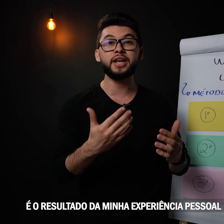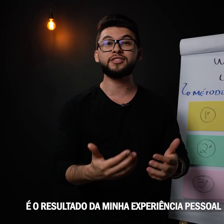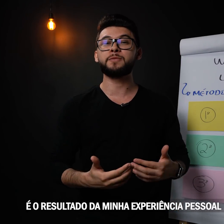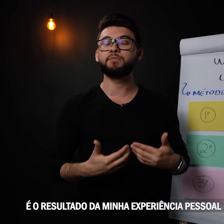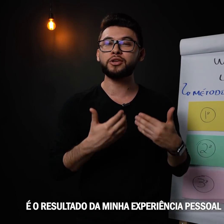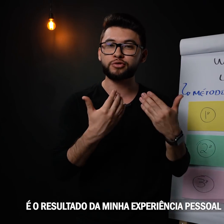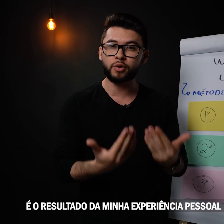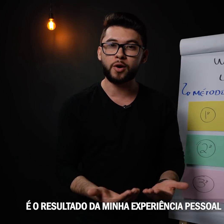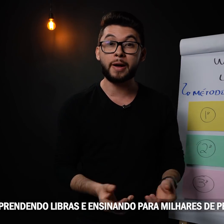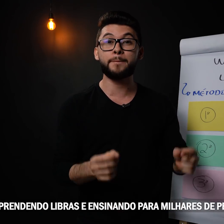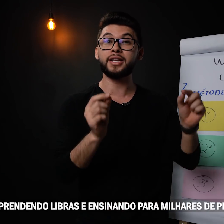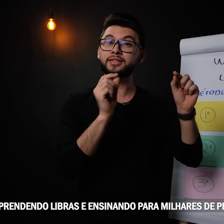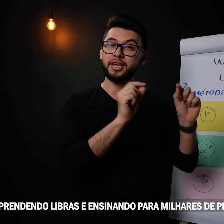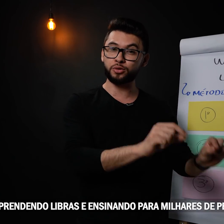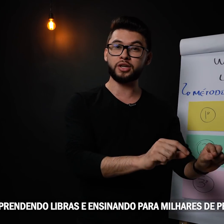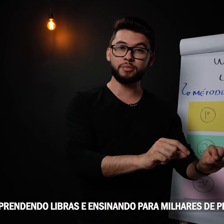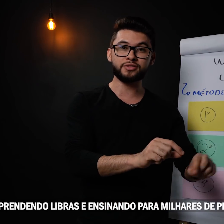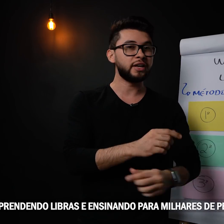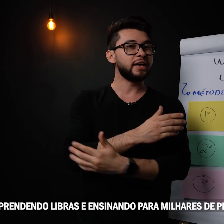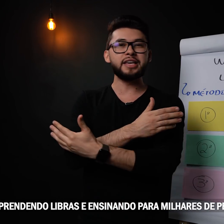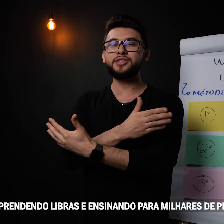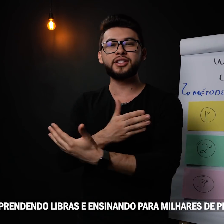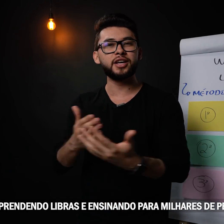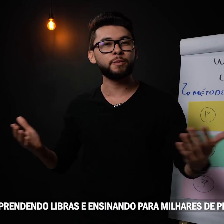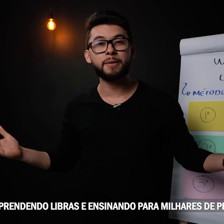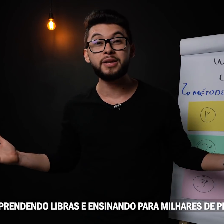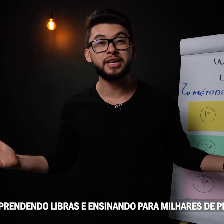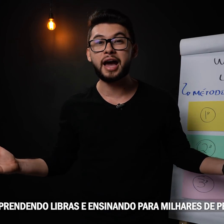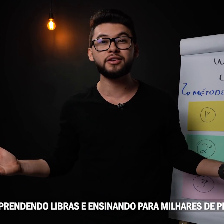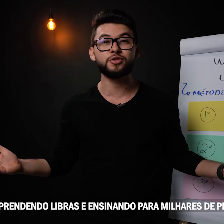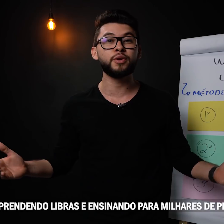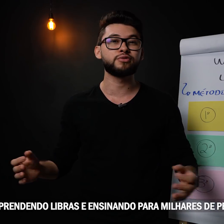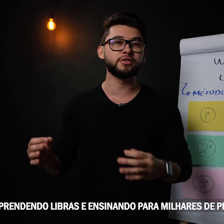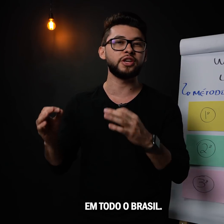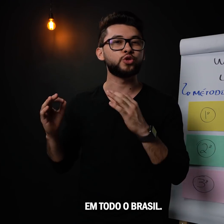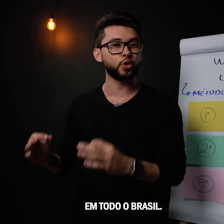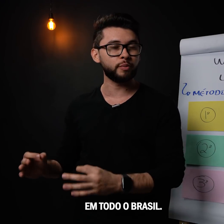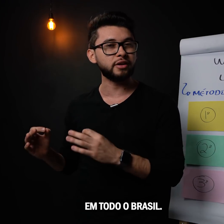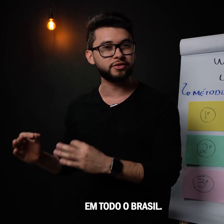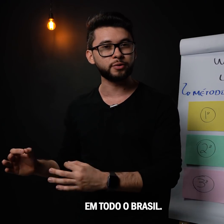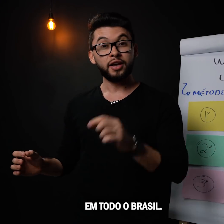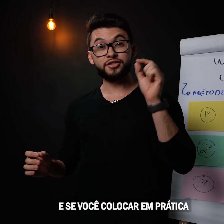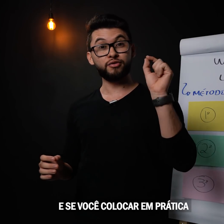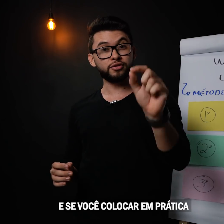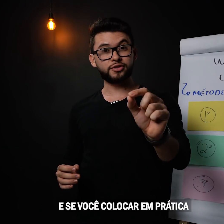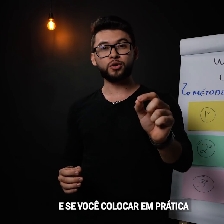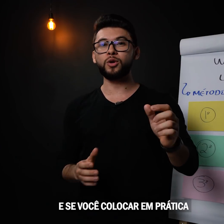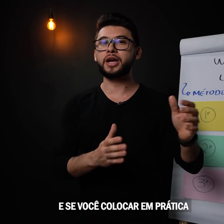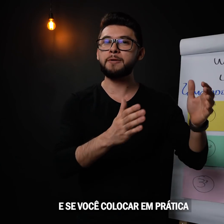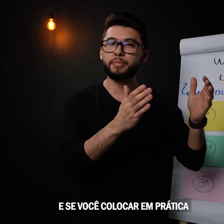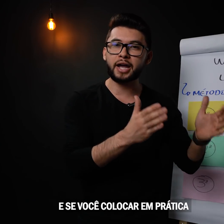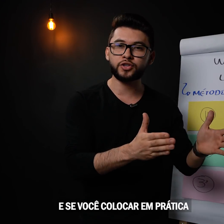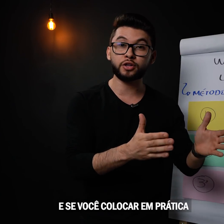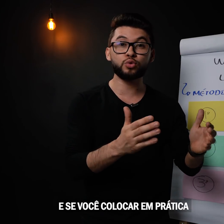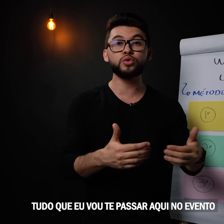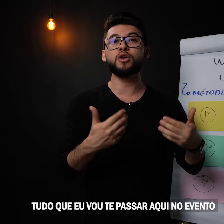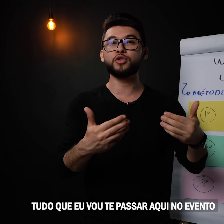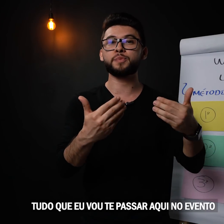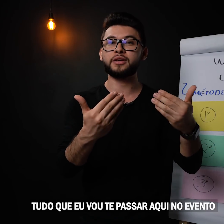experiência pessoal aprendendo Libras e ensinando para milhares de pessoas em todo o Brasil. E se você colocar em prática tudo que eu vou te passar